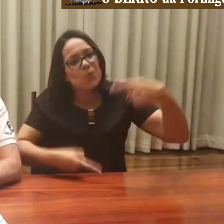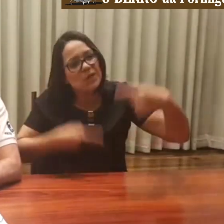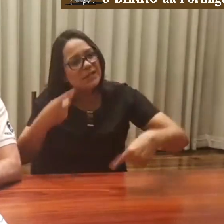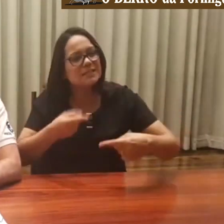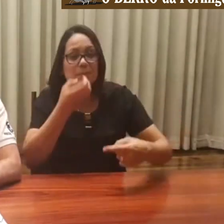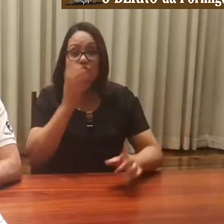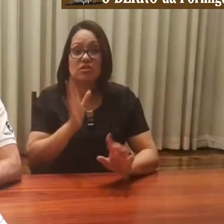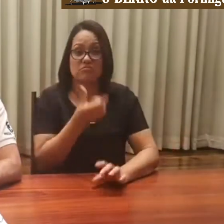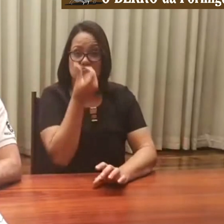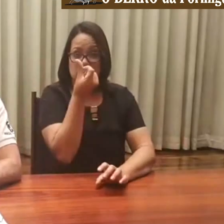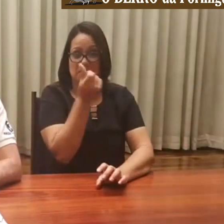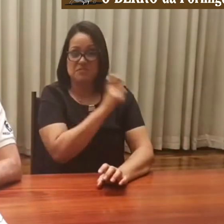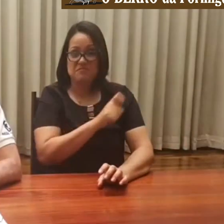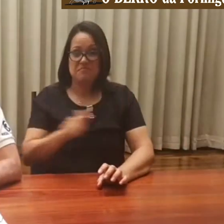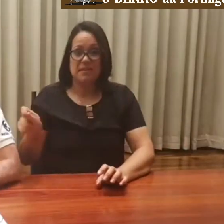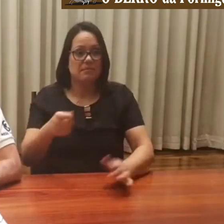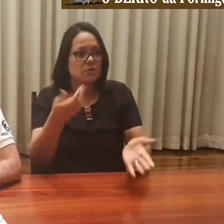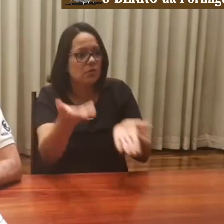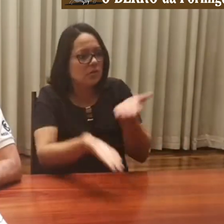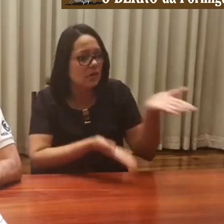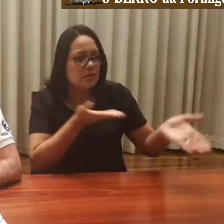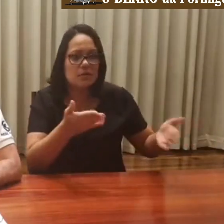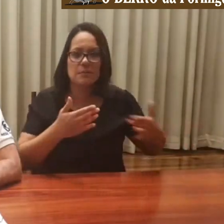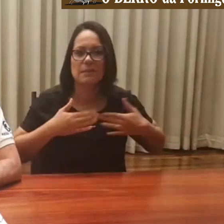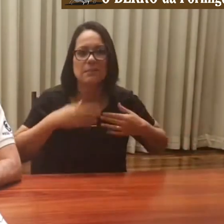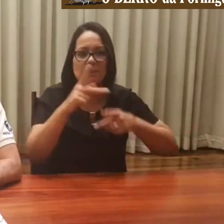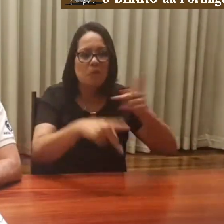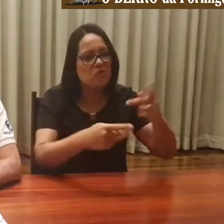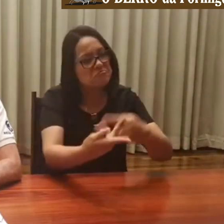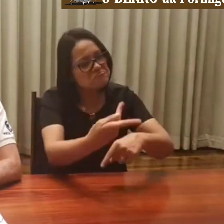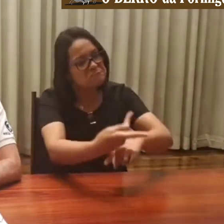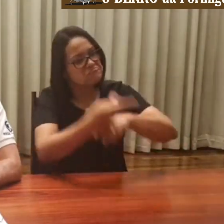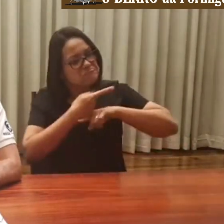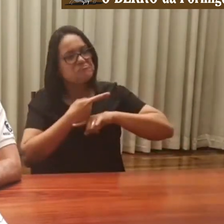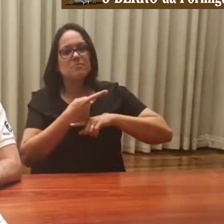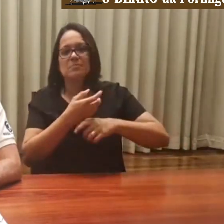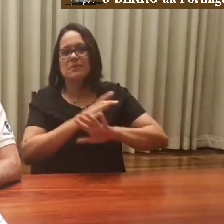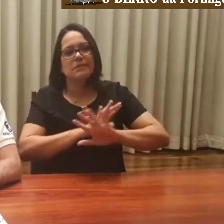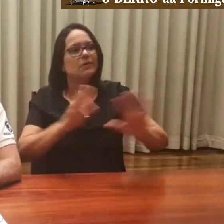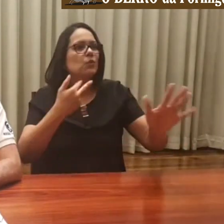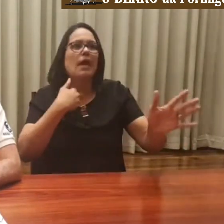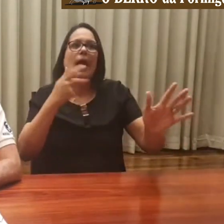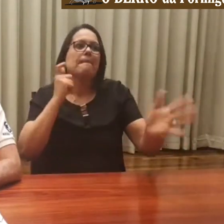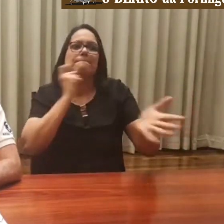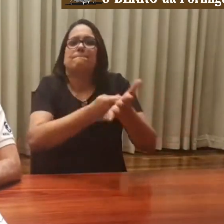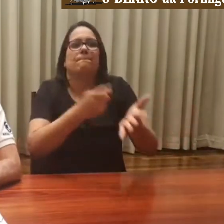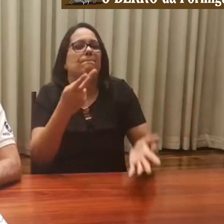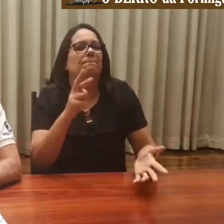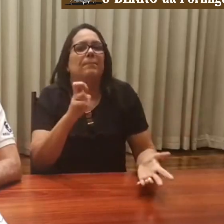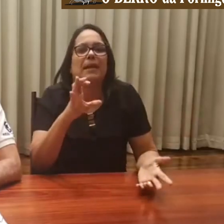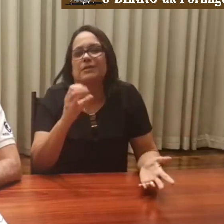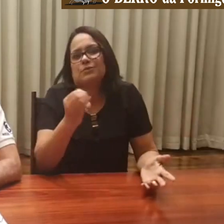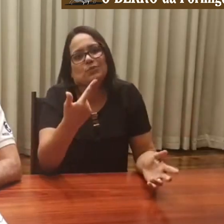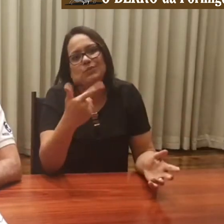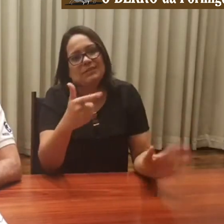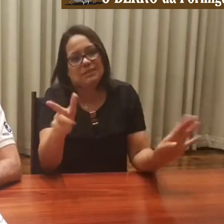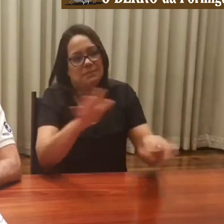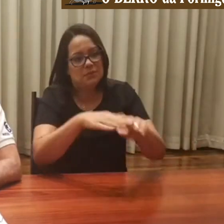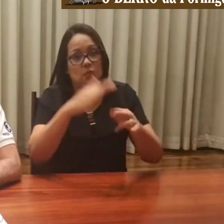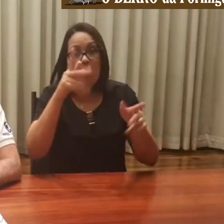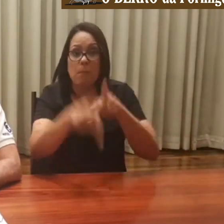na presidência e ser tratado dessa maneira pela população. Não tem preço esse calor humano e essa confiança que o